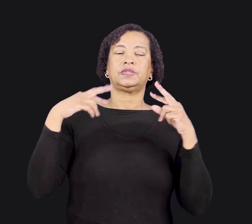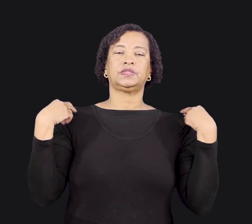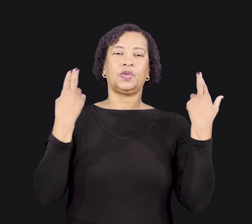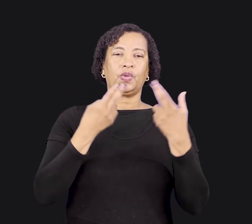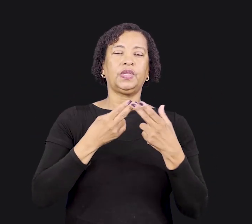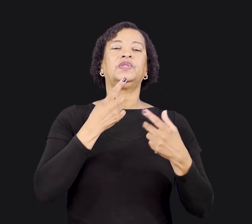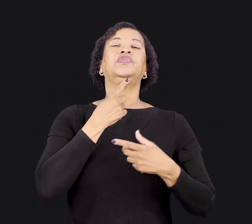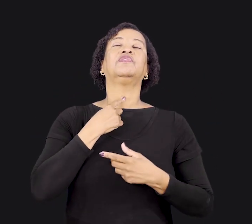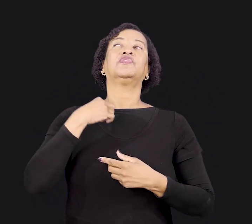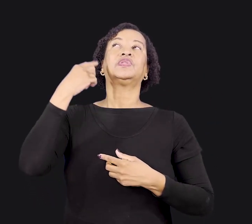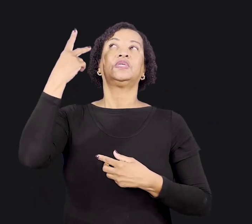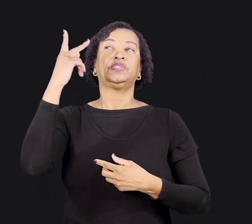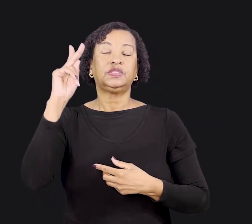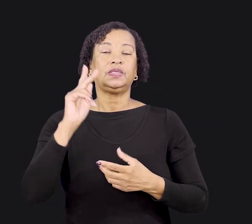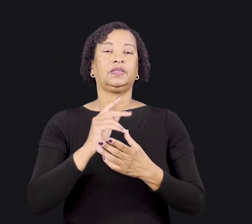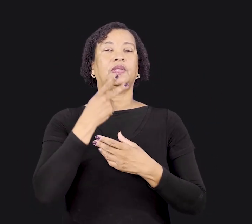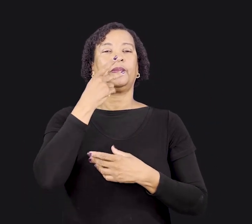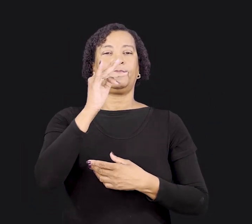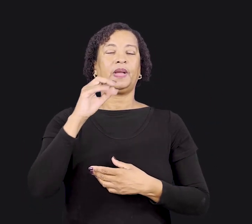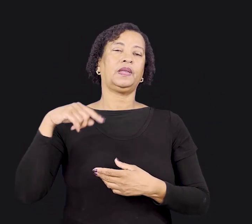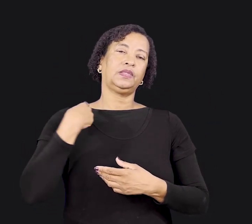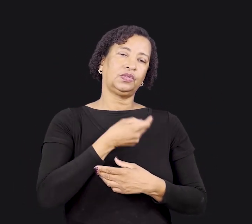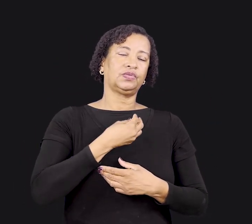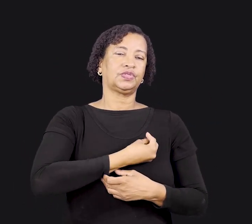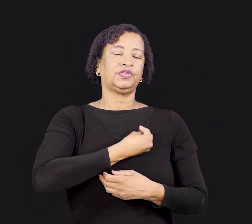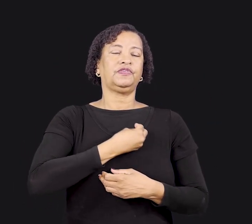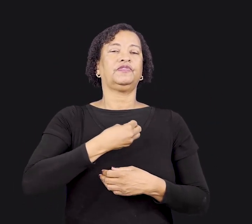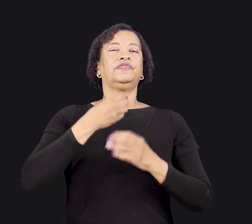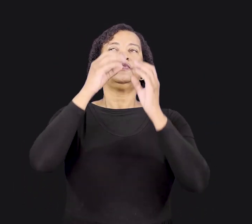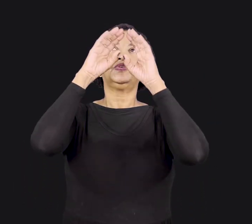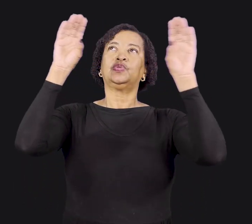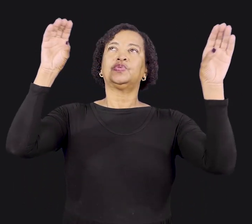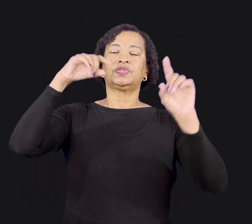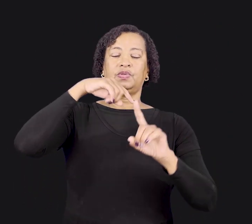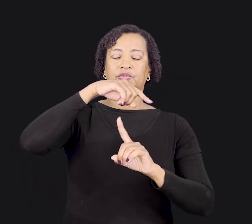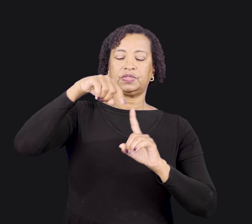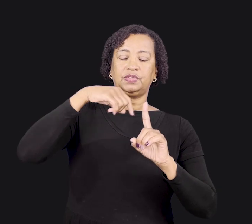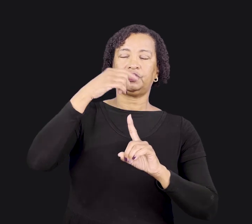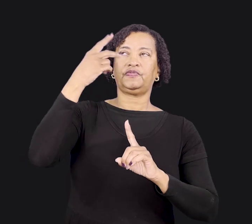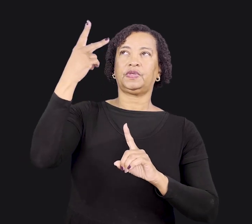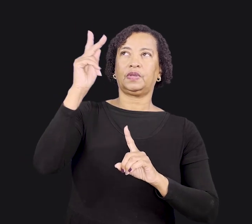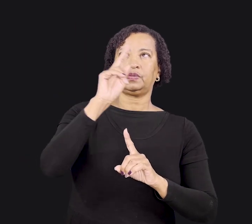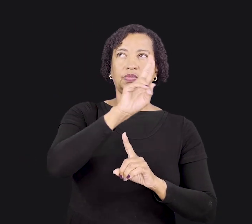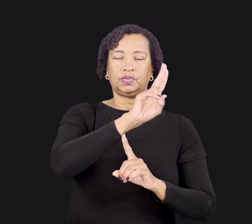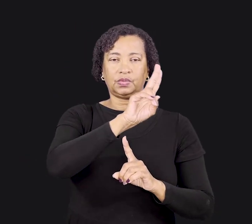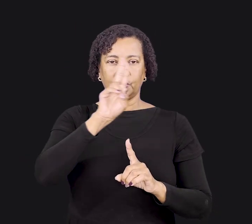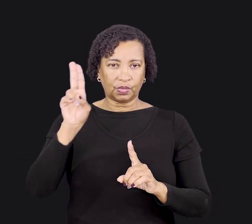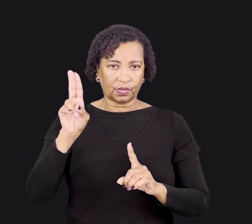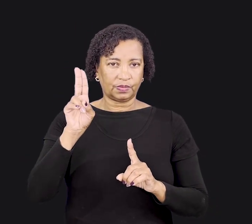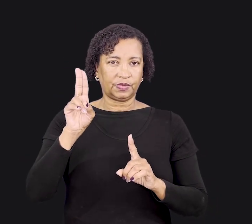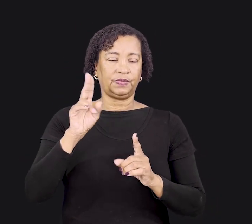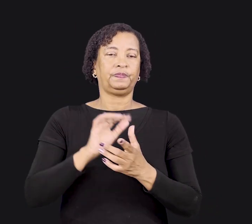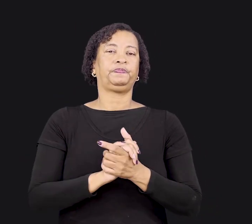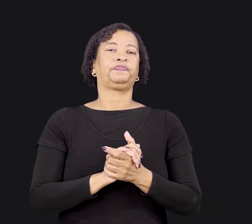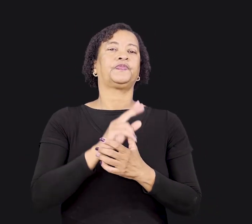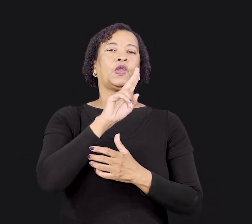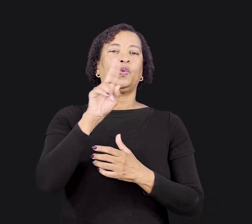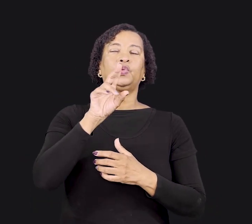sua vontade. Pai nosso que estás no céu, santificado seja o teu nome. O nome de Deus